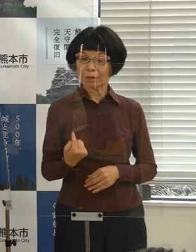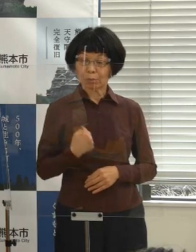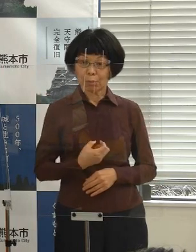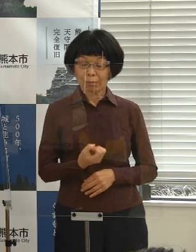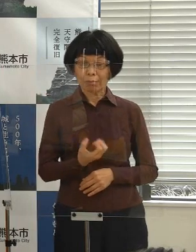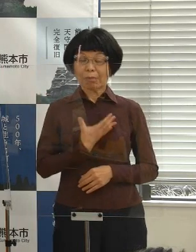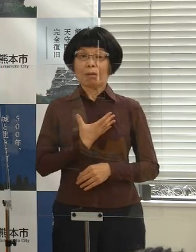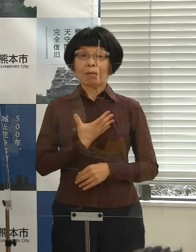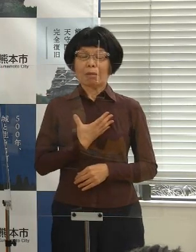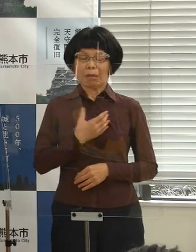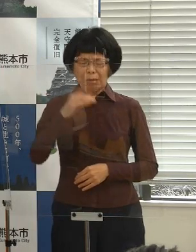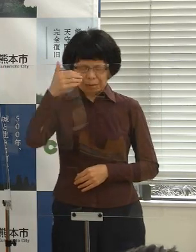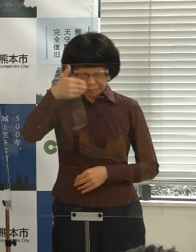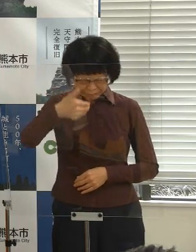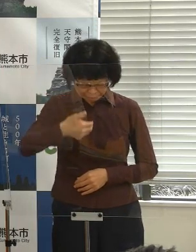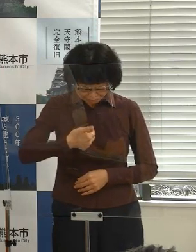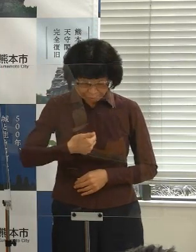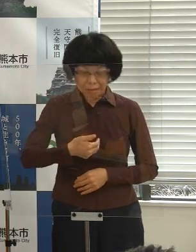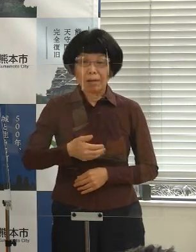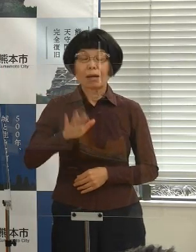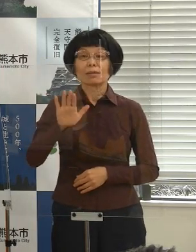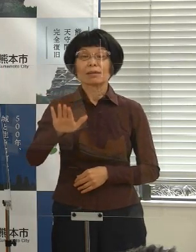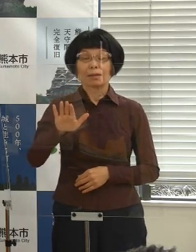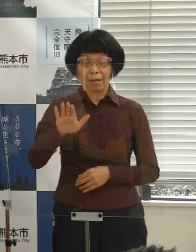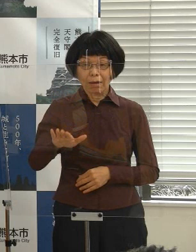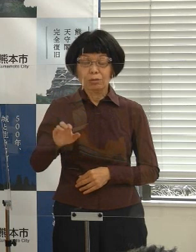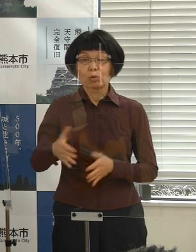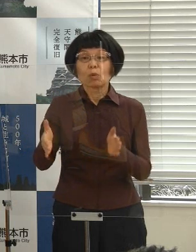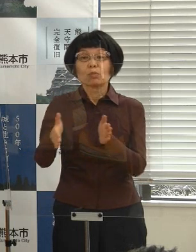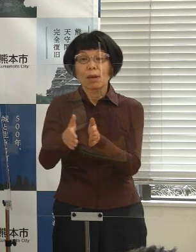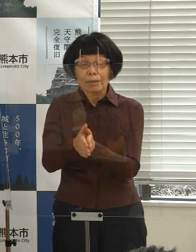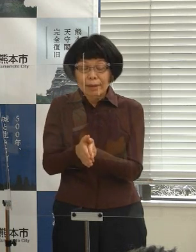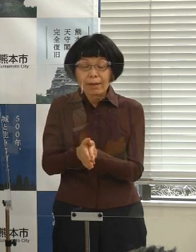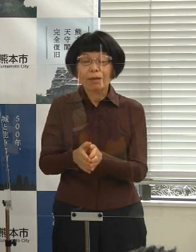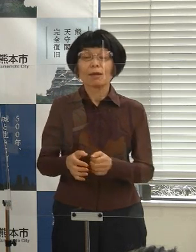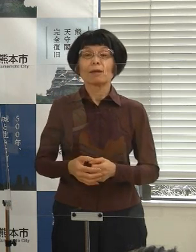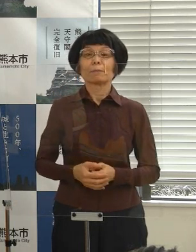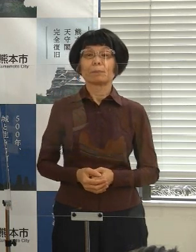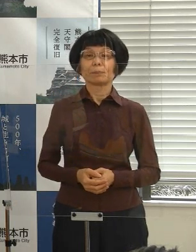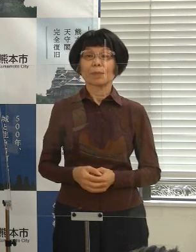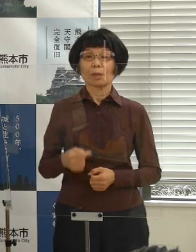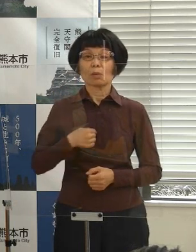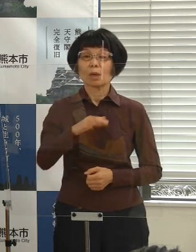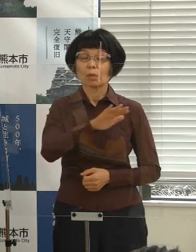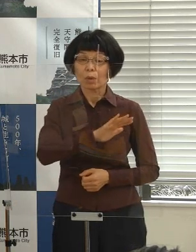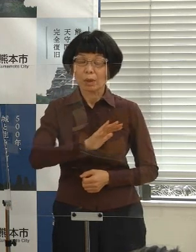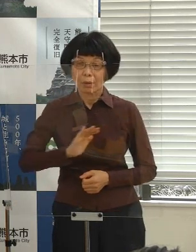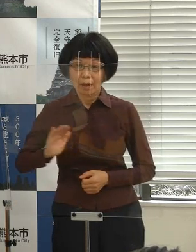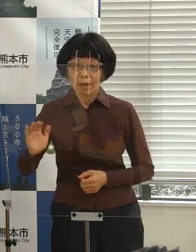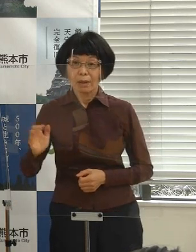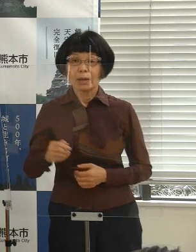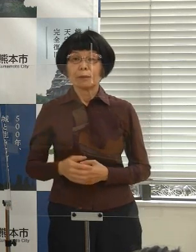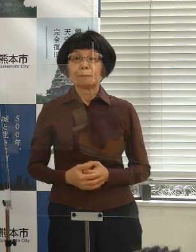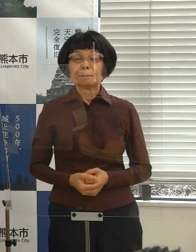ました。ですので、そうしたことも踏まえてですね、我々は常にそうした